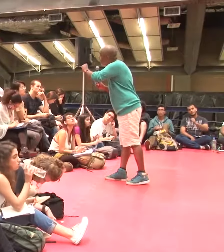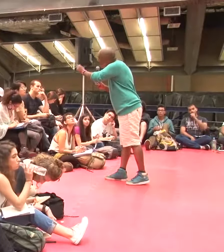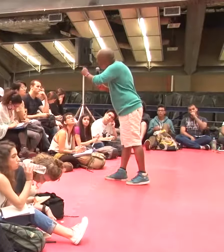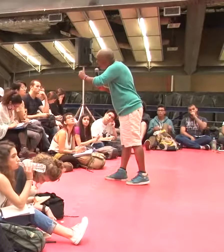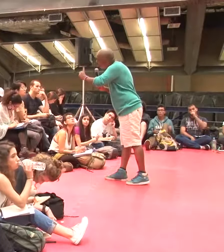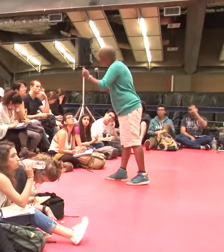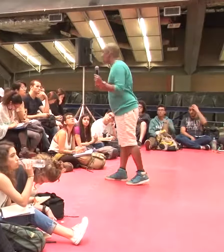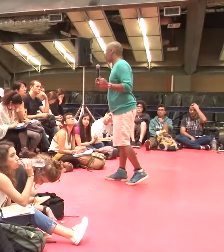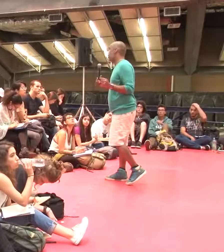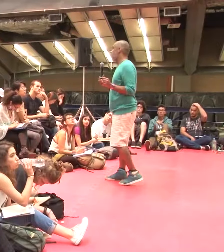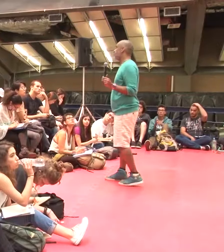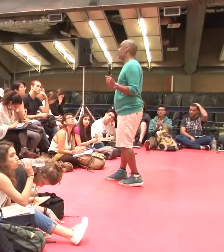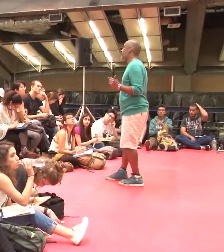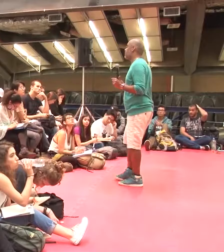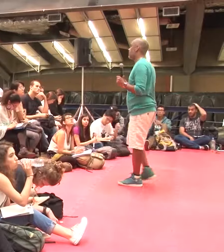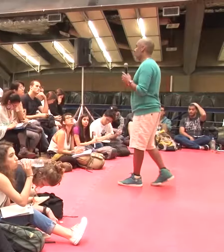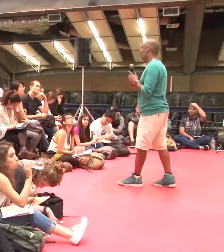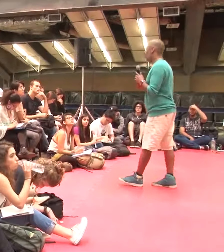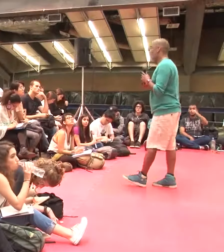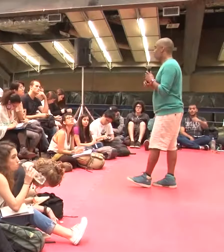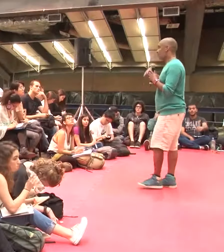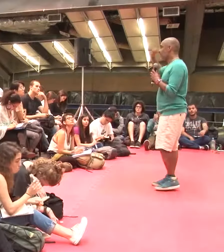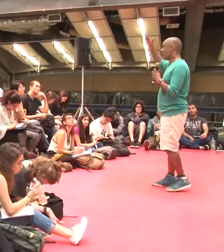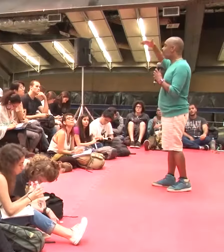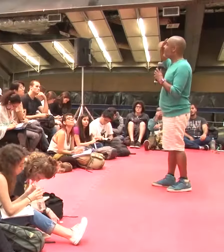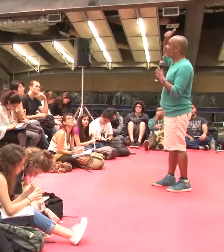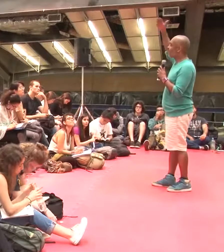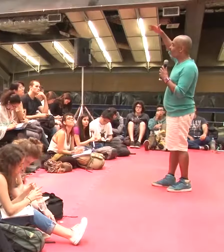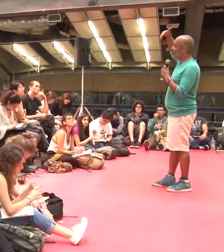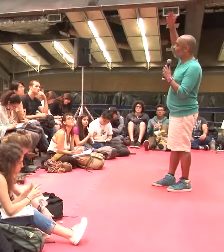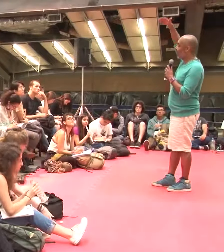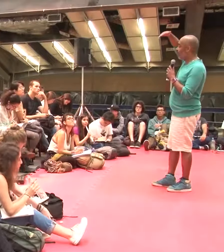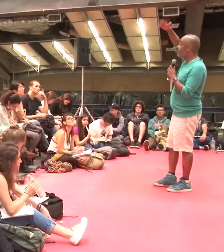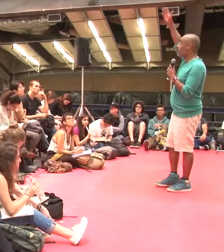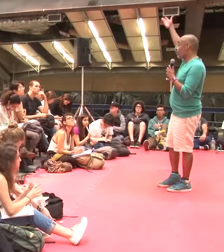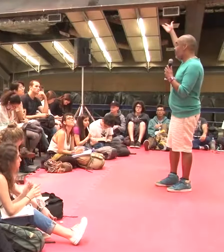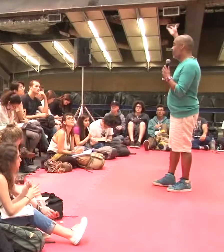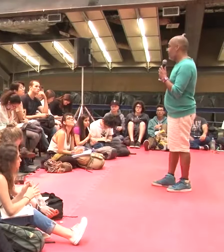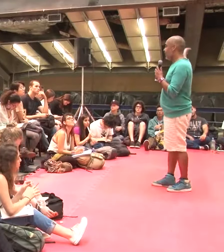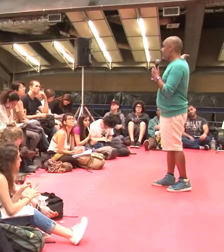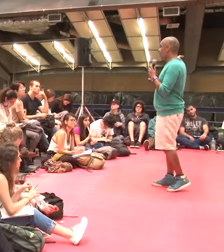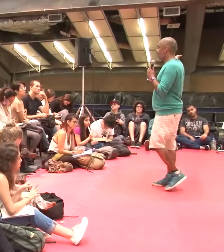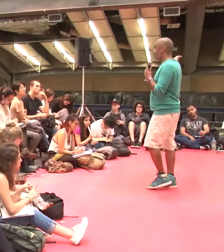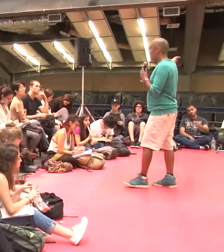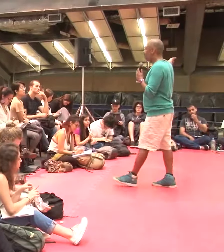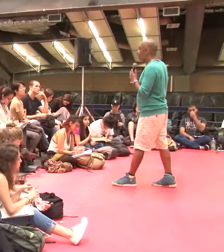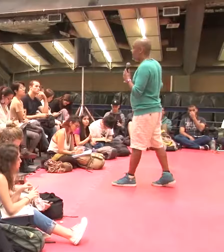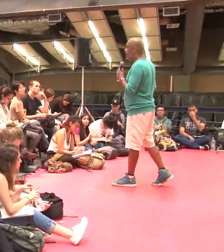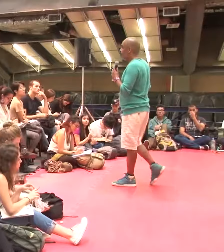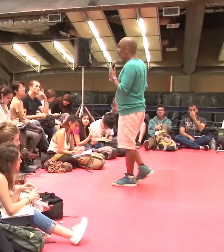Ela minimamente faz as suas próprias escolhas. Ondina já está planejando, por exemplo, a grande utopia da